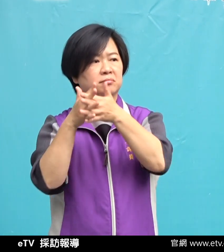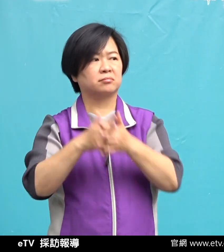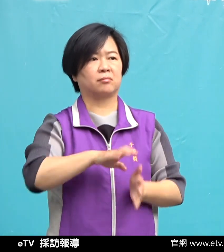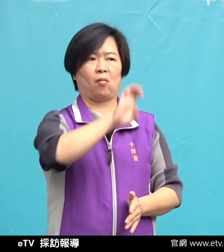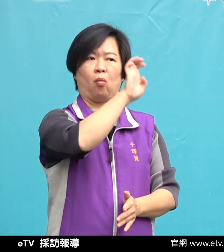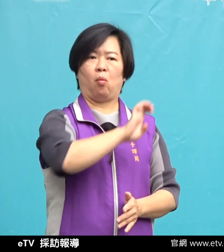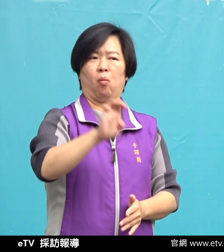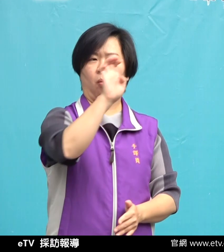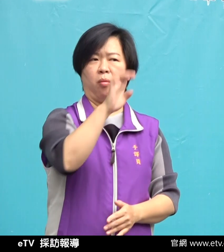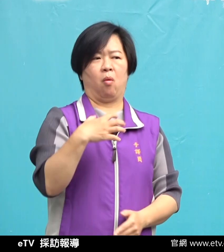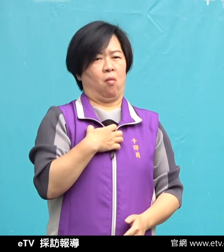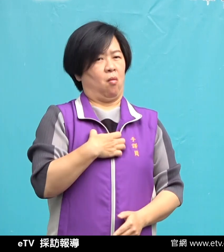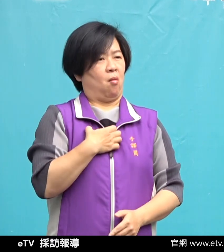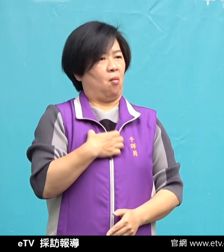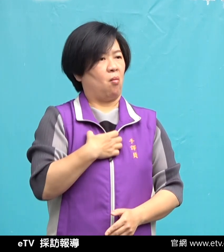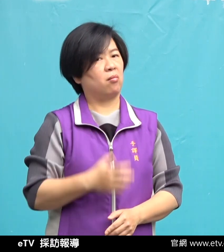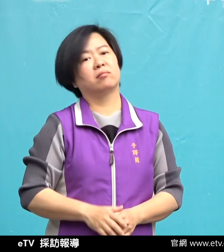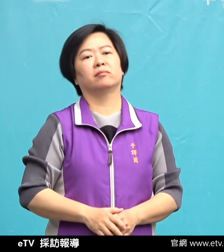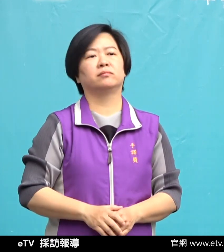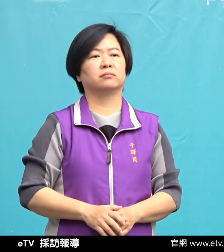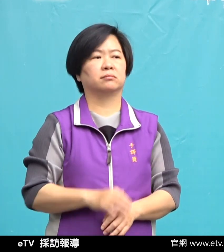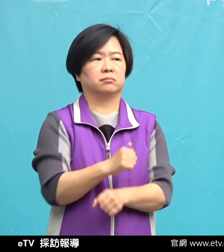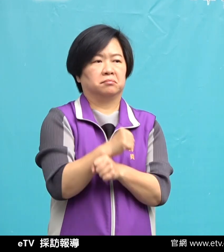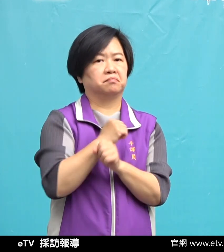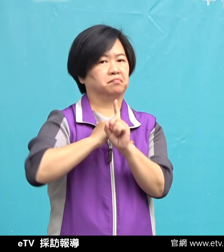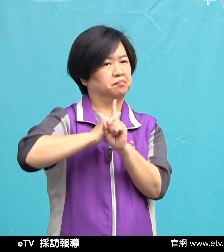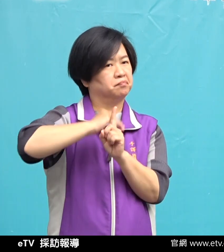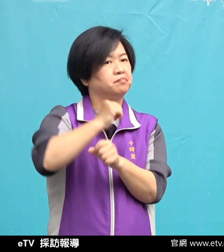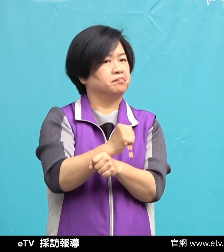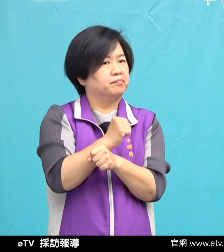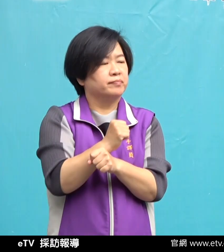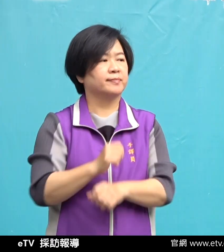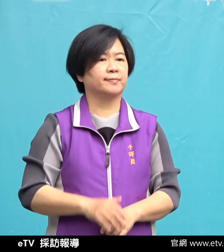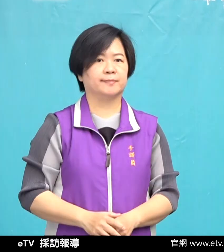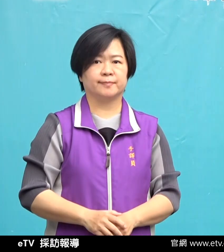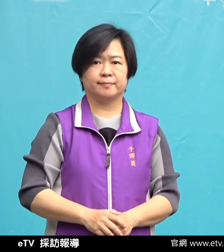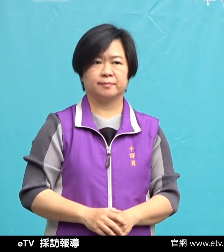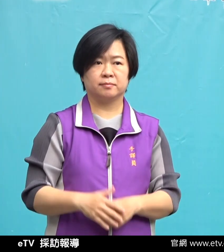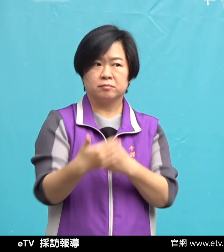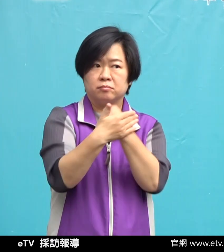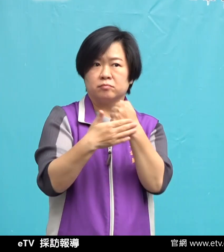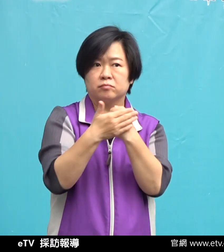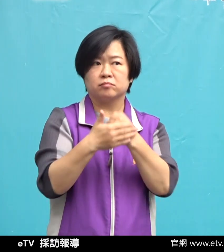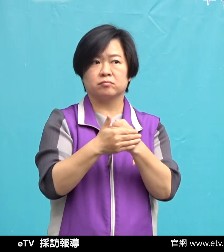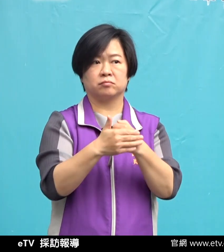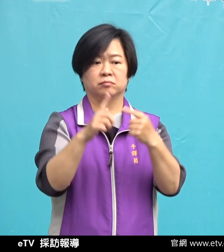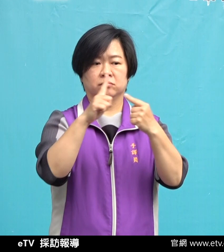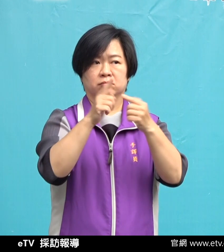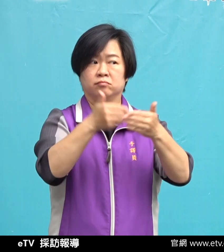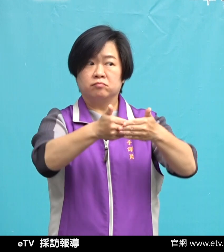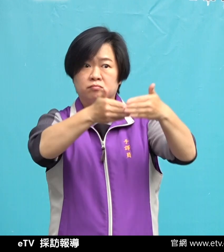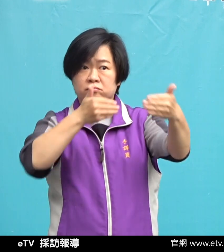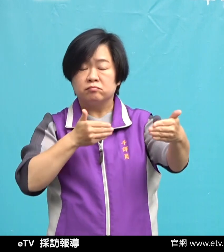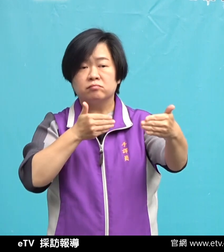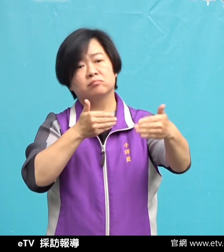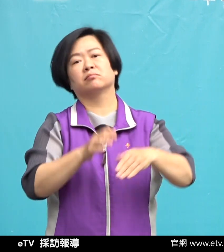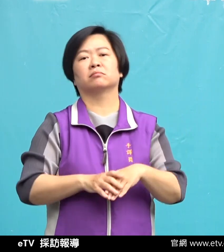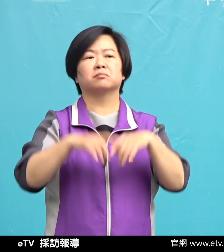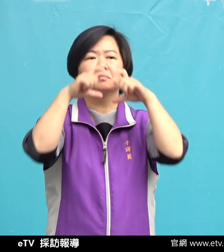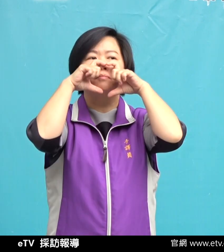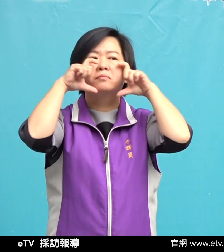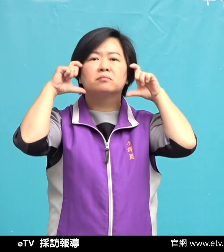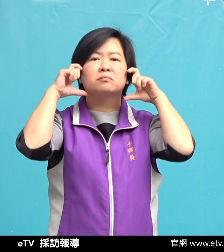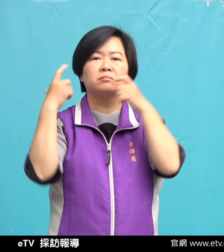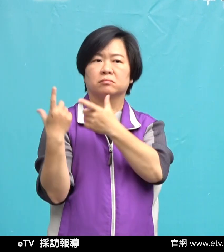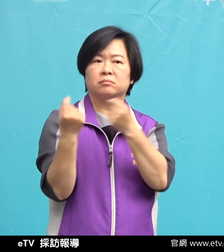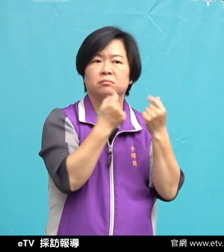况，所以我们仍然需要提高警觉，那维持一定的社交的距离跟戴口罩，必